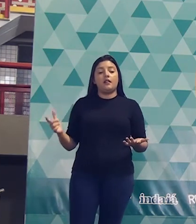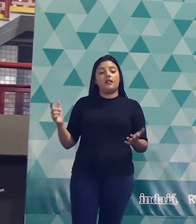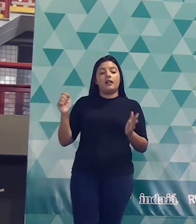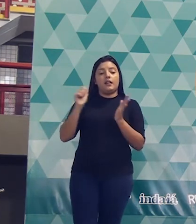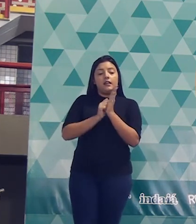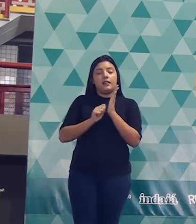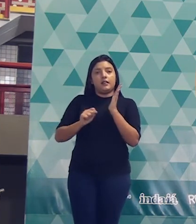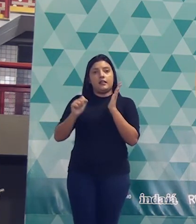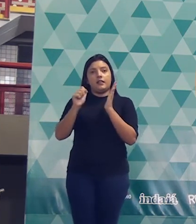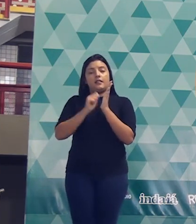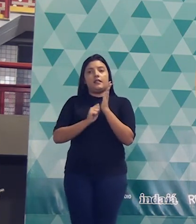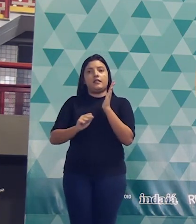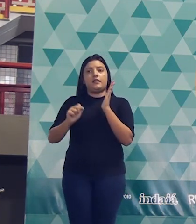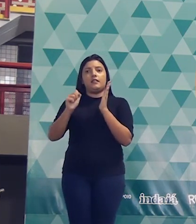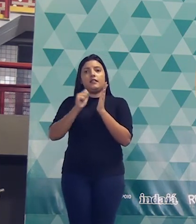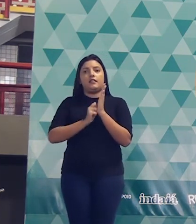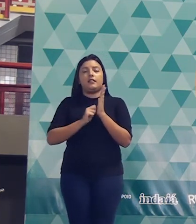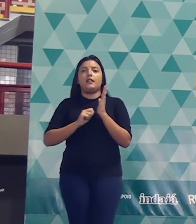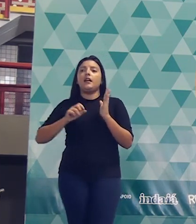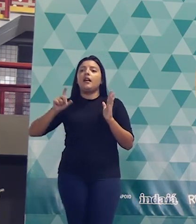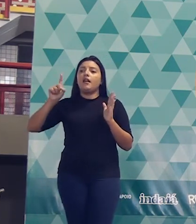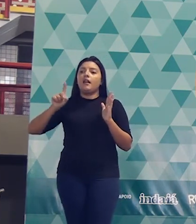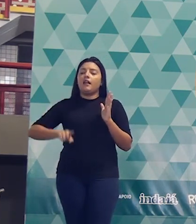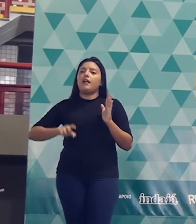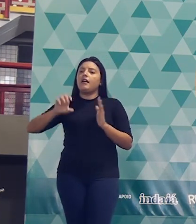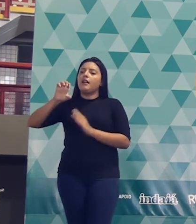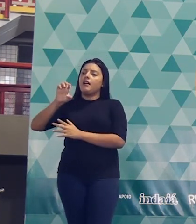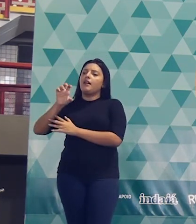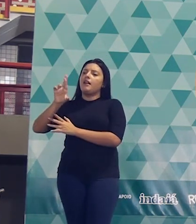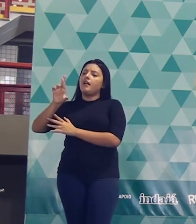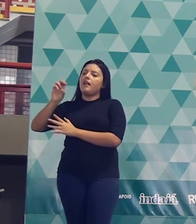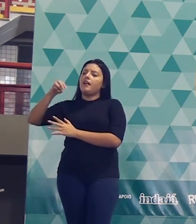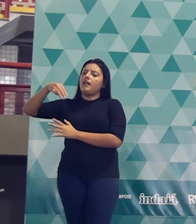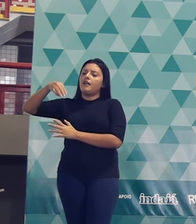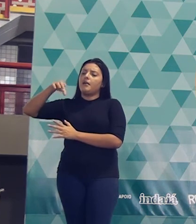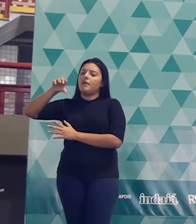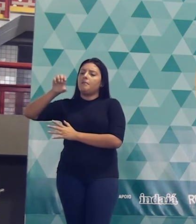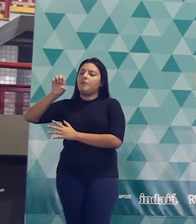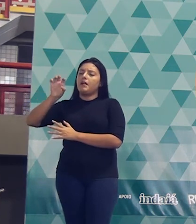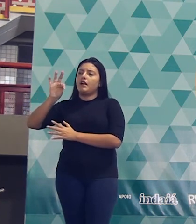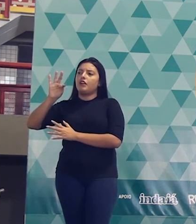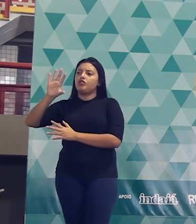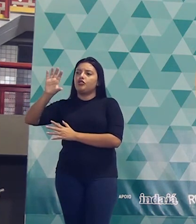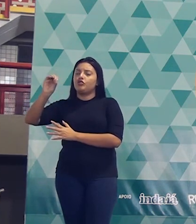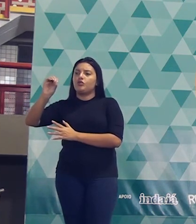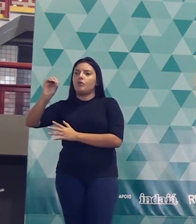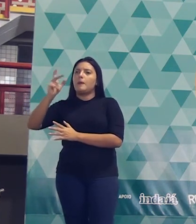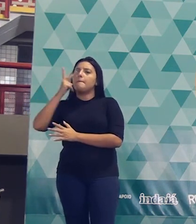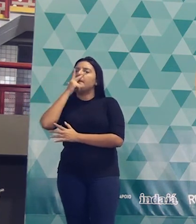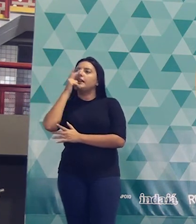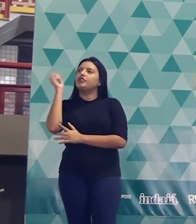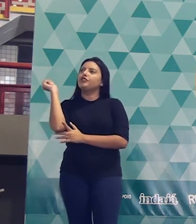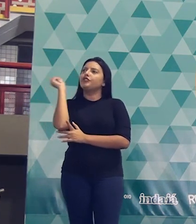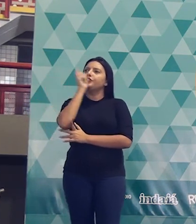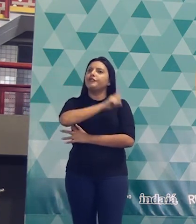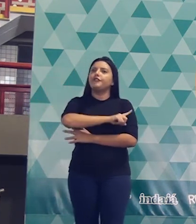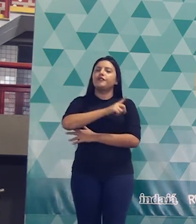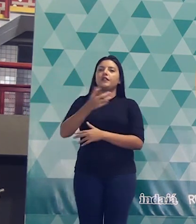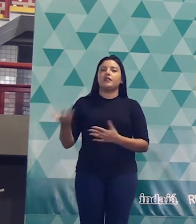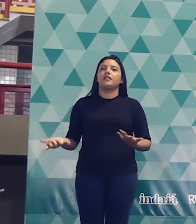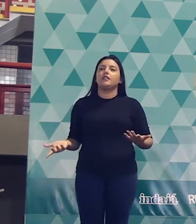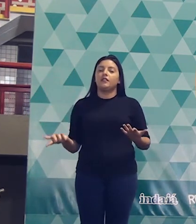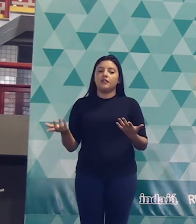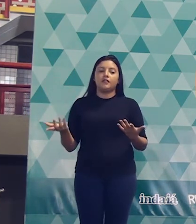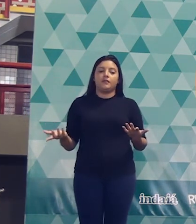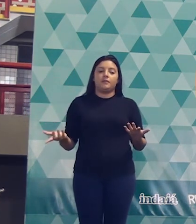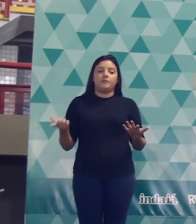escreve é hermético? Hermético? O que é hermético? Hermético é difícil. Quando se fala